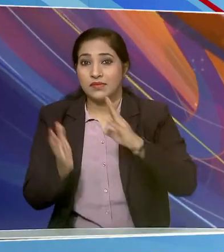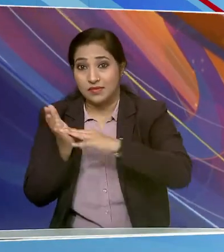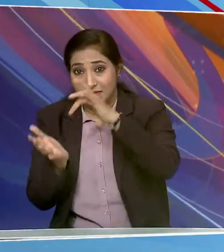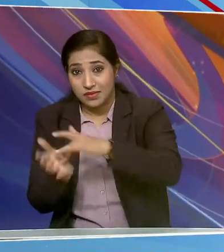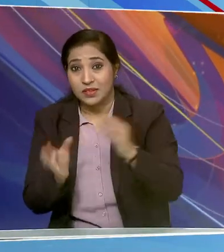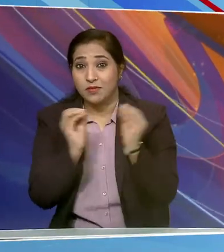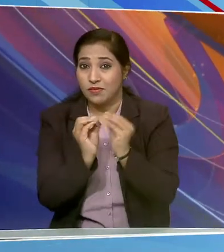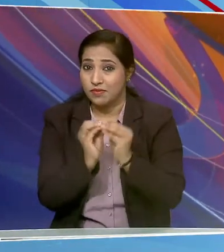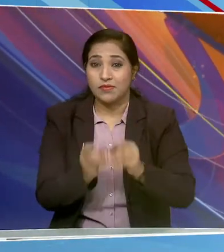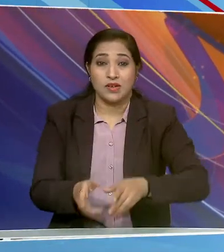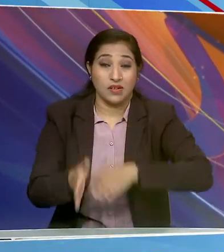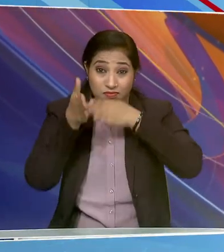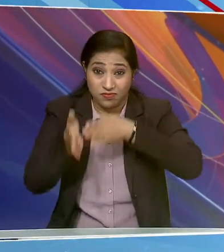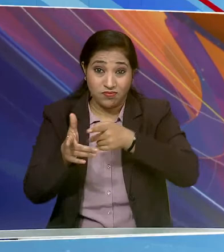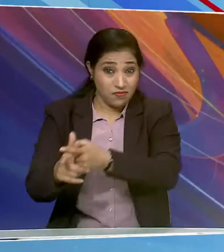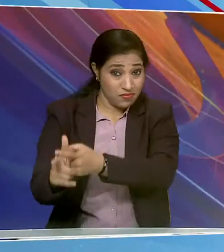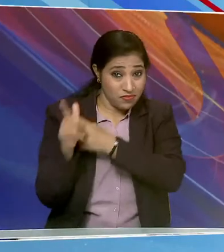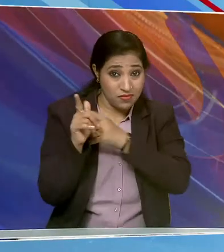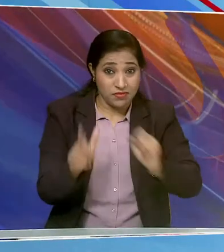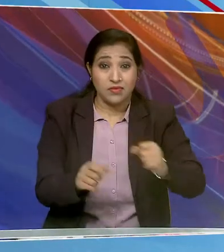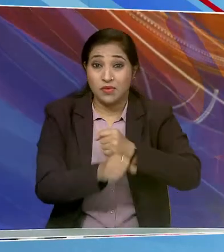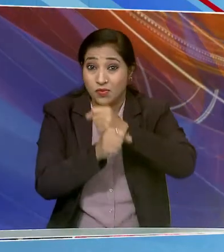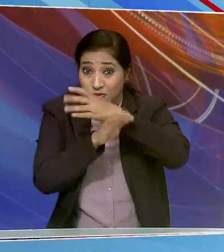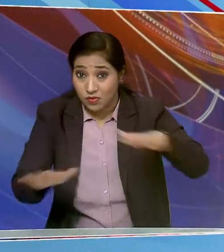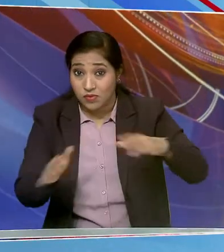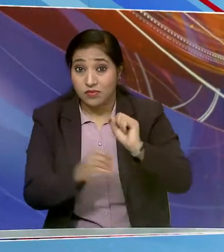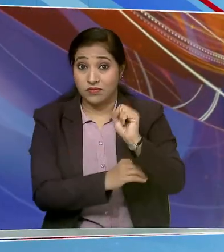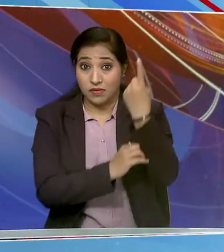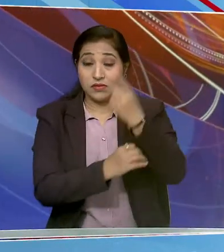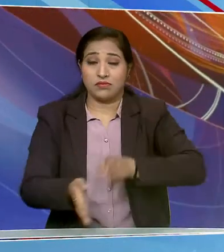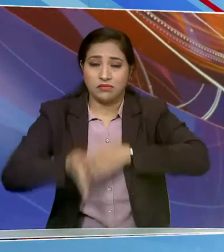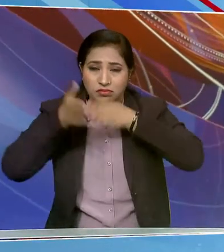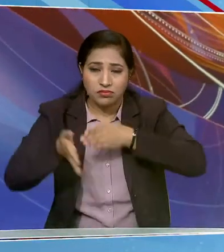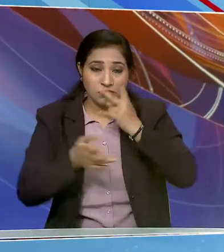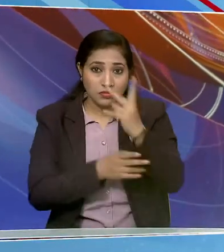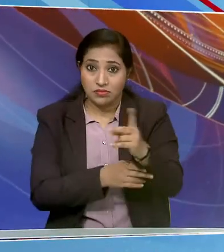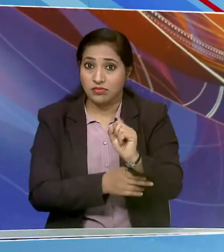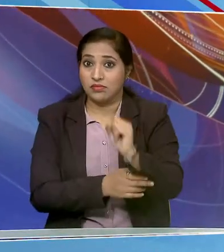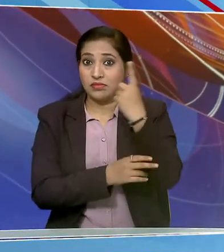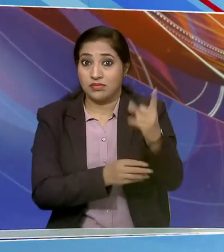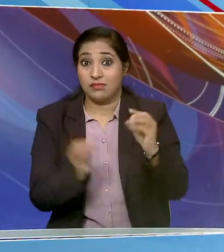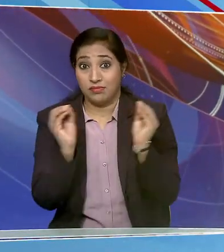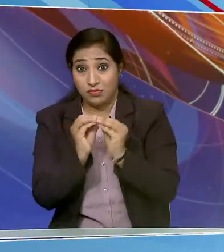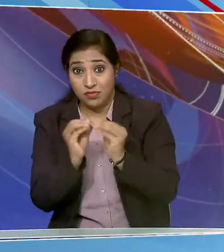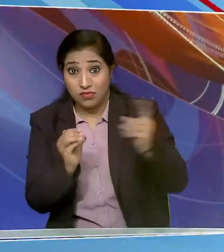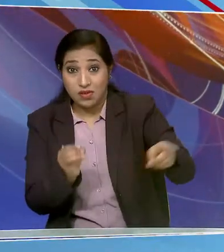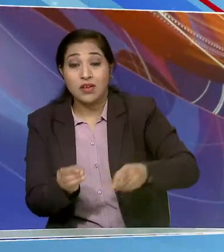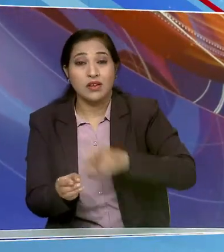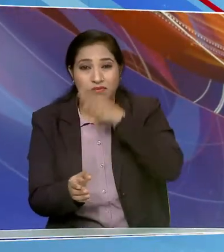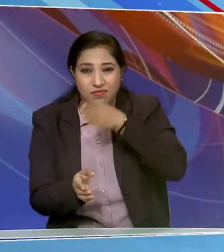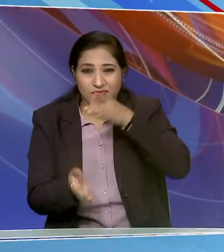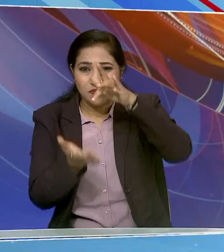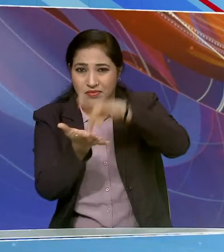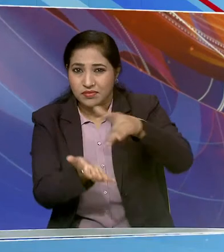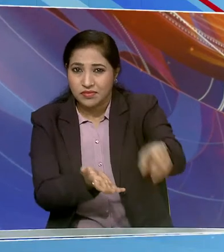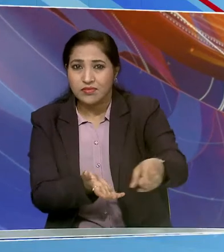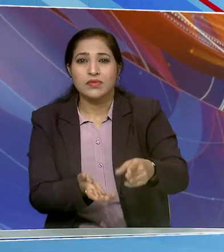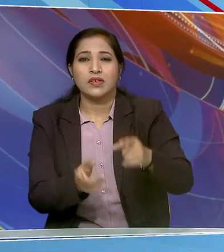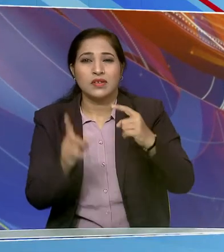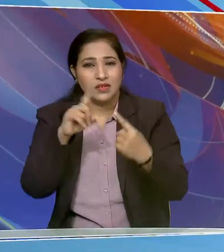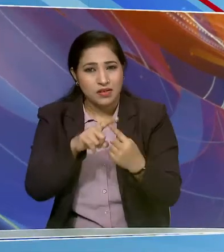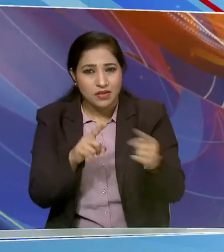मडगांव मुंबई वंदे भारत एक्सप्रेस गोवा की पहली वंदे भारत एक्सप्रेस है। ये मुंबई के छत्रपति शिवाजी महाराज टर्मिनस